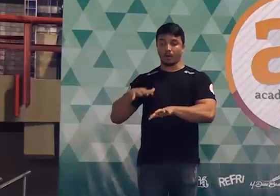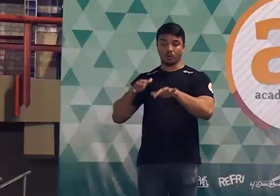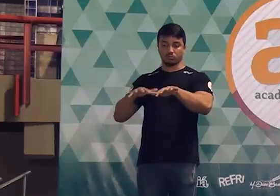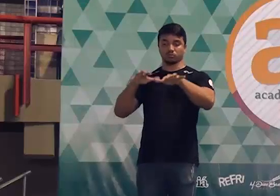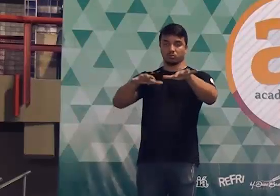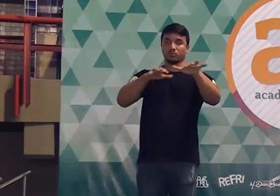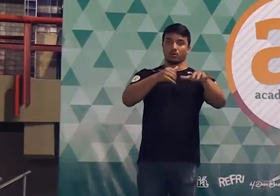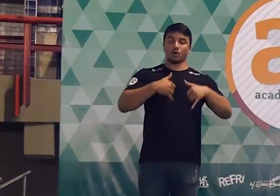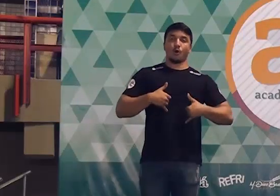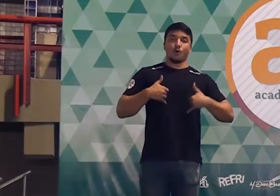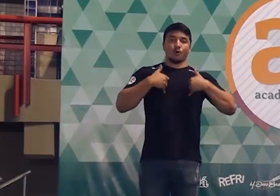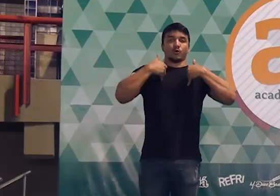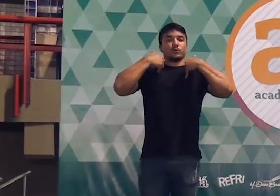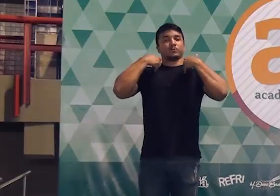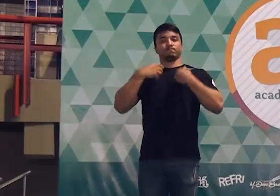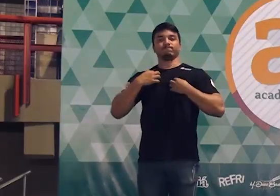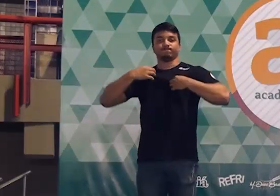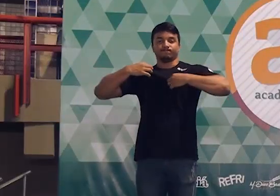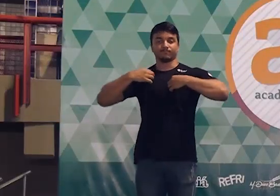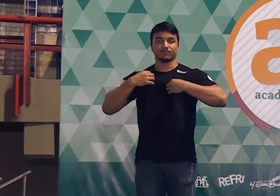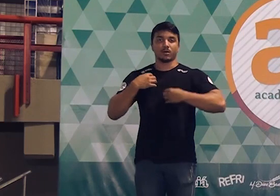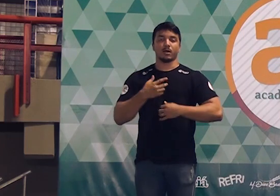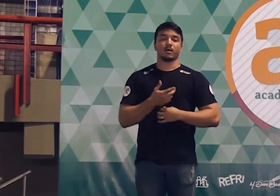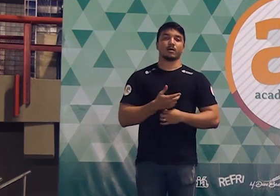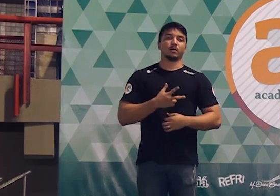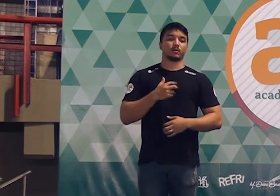rua, orgulho, camisa.